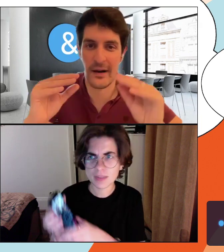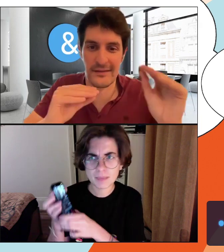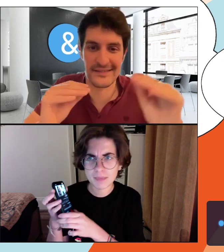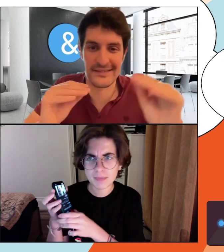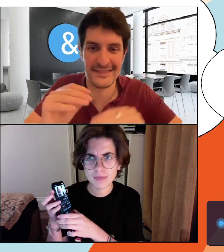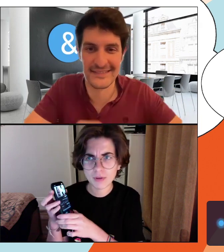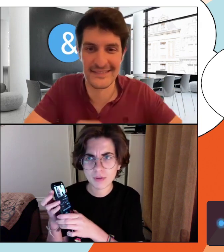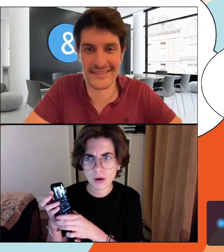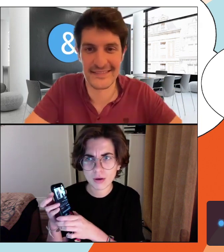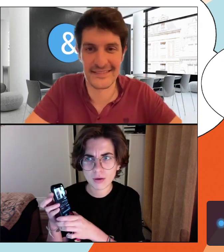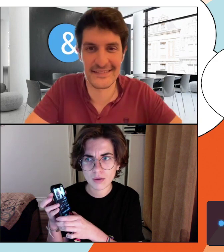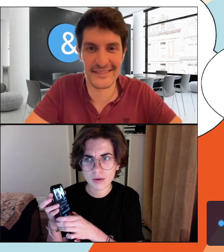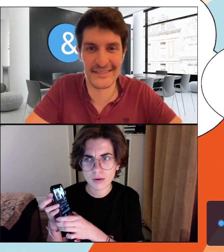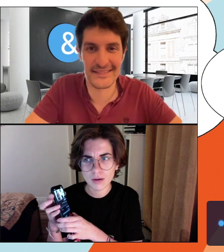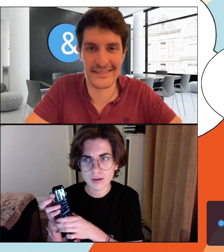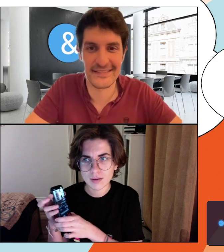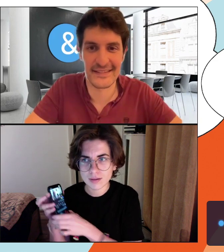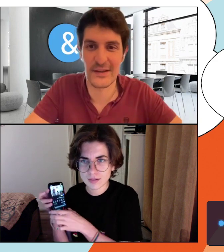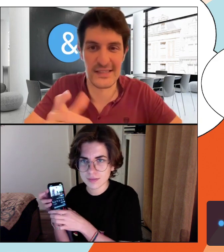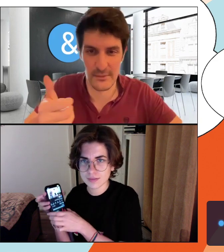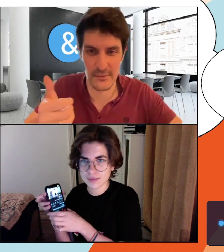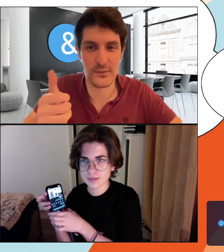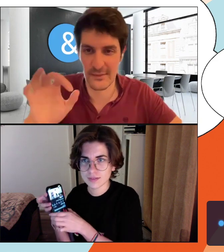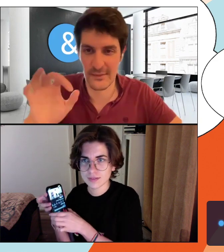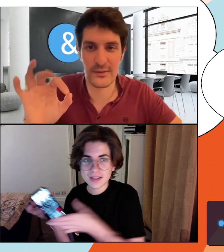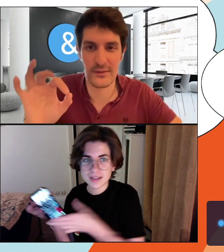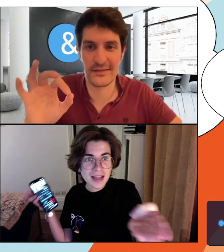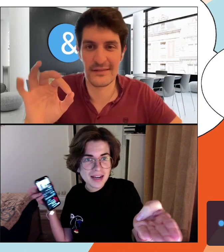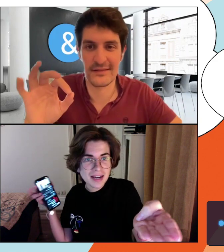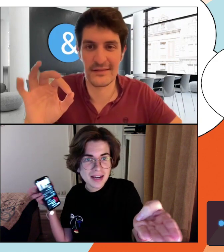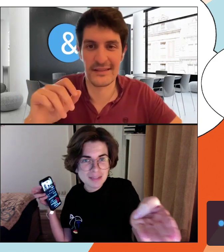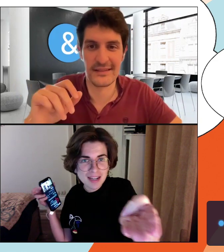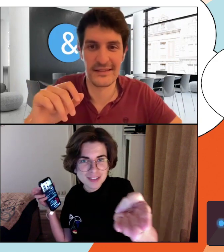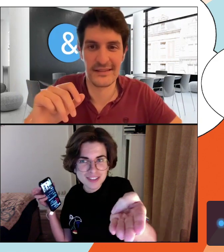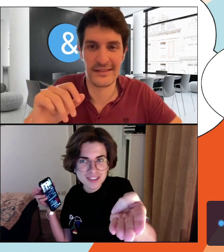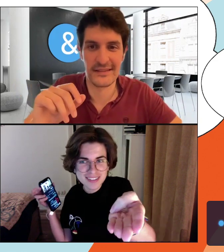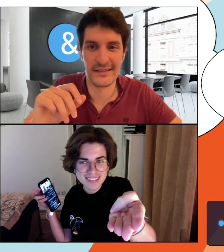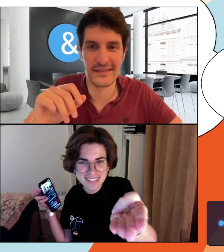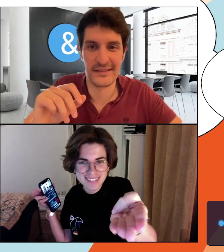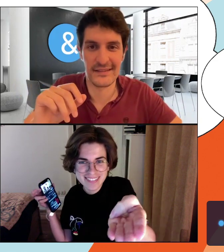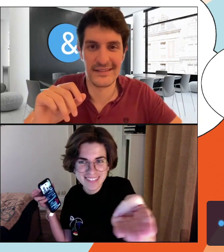ça. C'est bon, c'est bon. Là, ça marche.